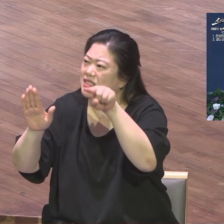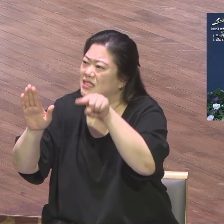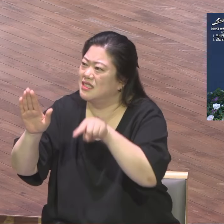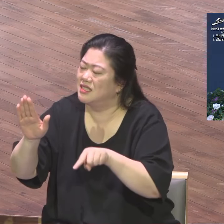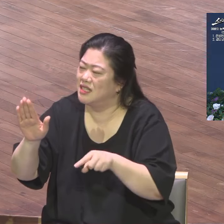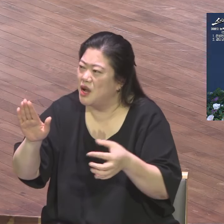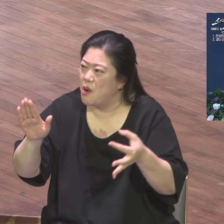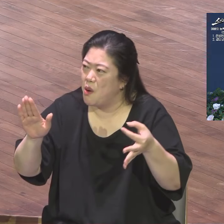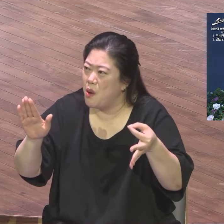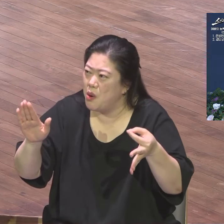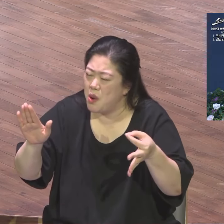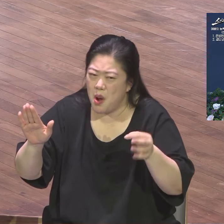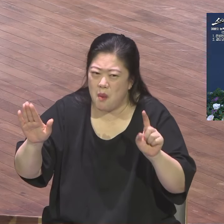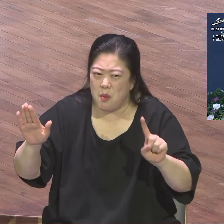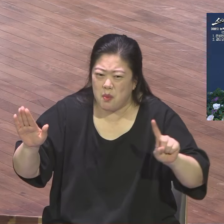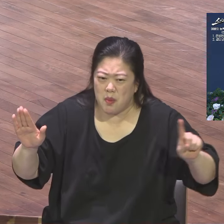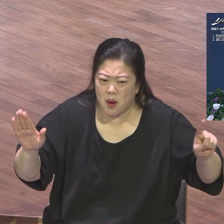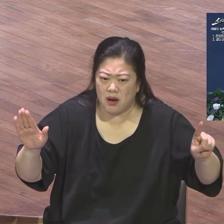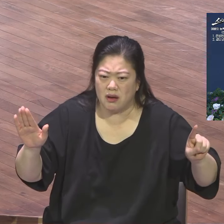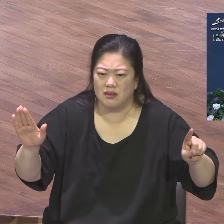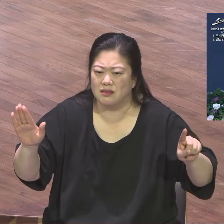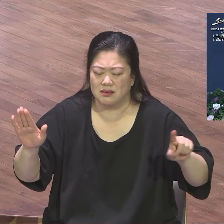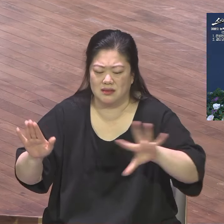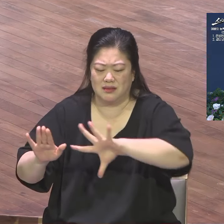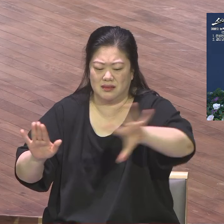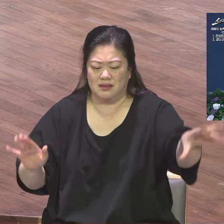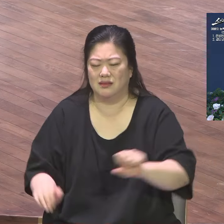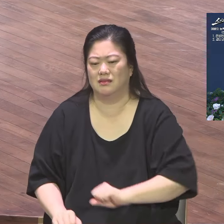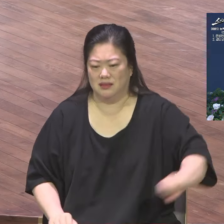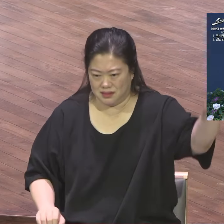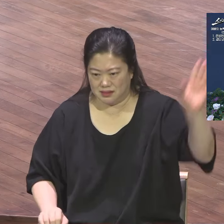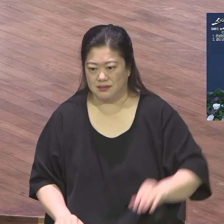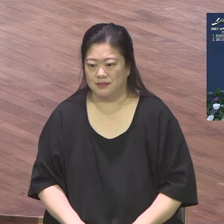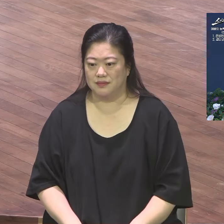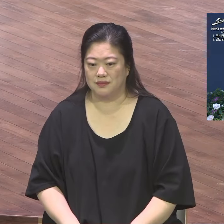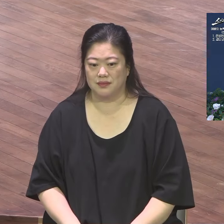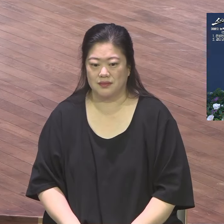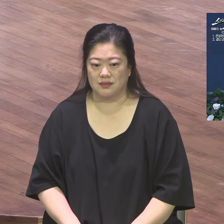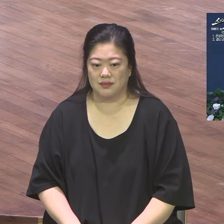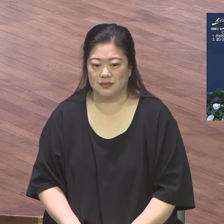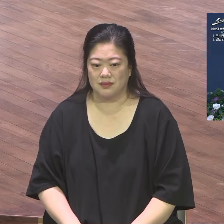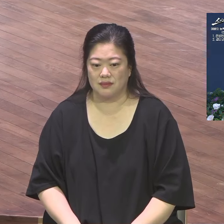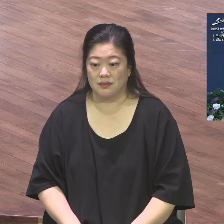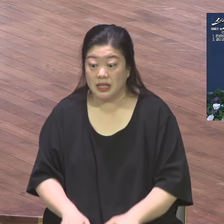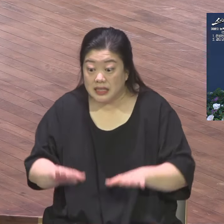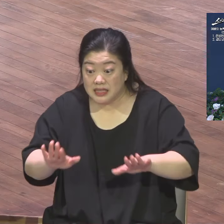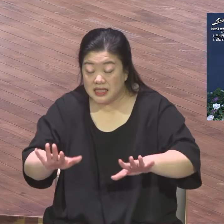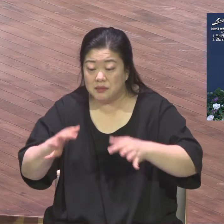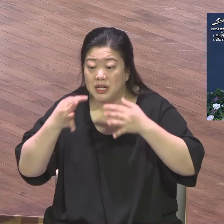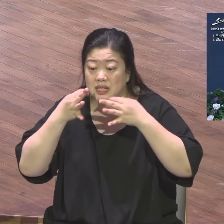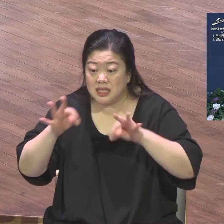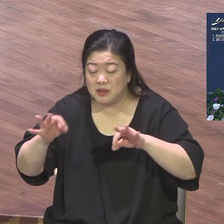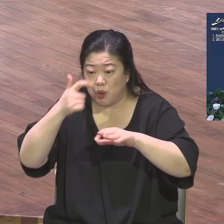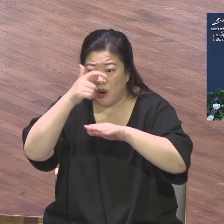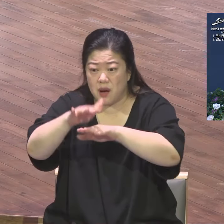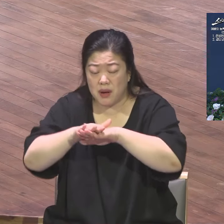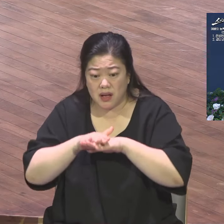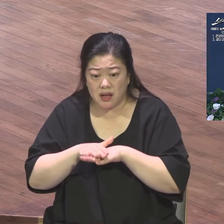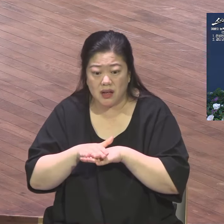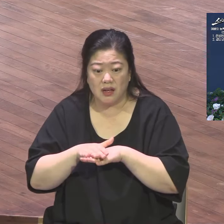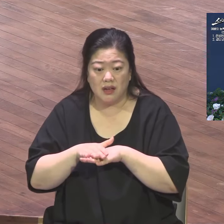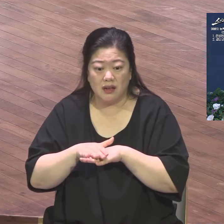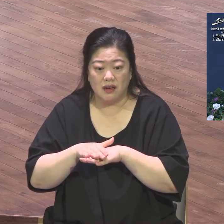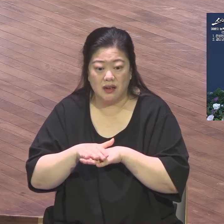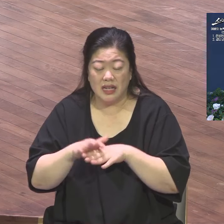때, 얼마나 우리의 특권이 있습니까? 이 깊은 밤 잠, 온 이 땅이 다 잠들고 있는 밤에